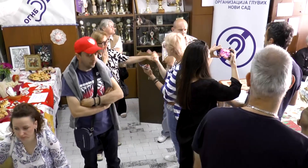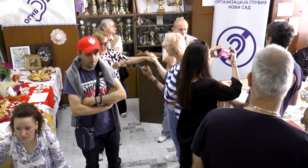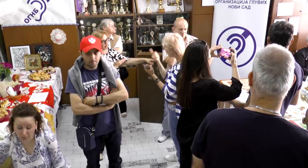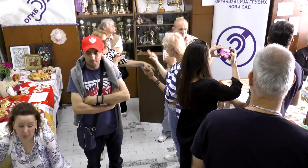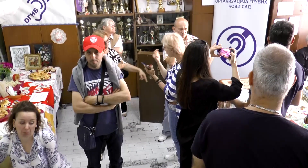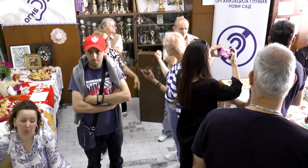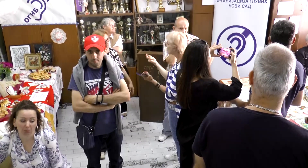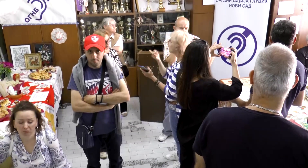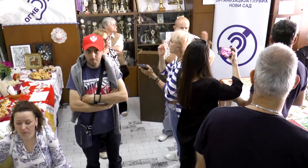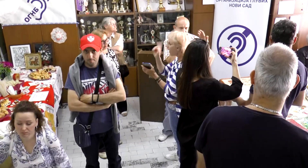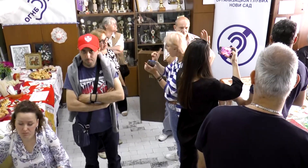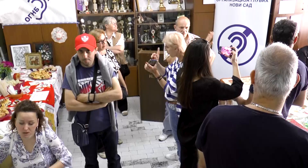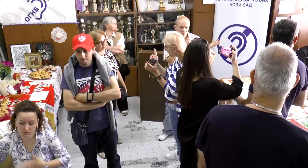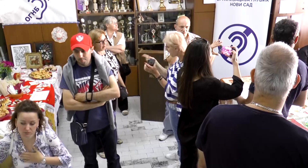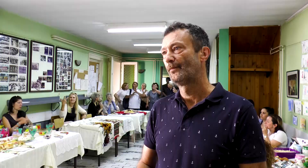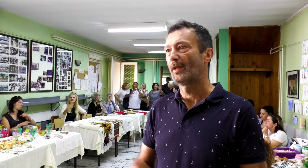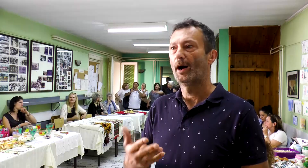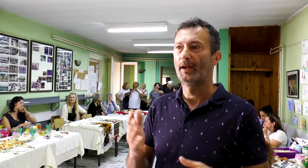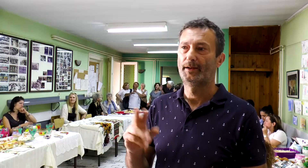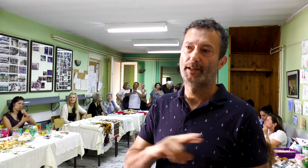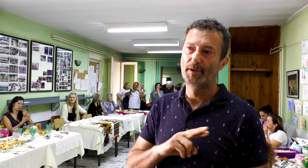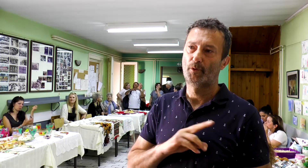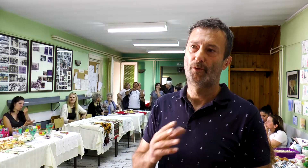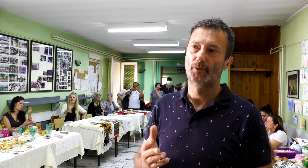možda moglo da bude poboljšanje?